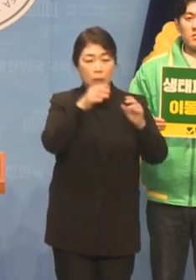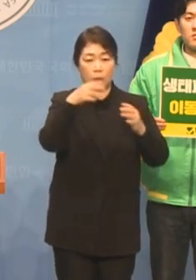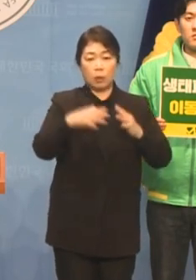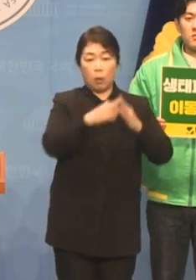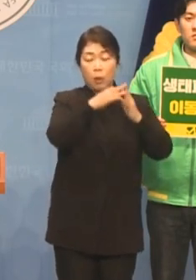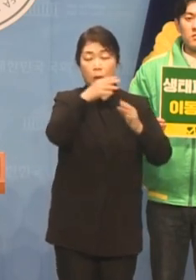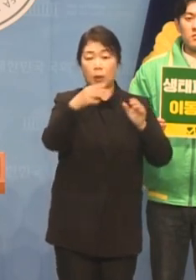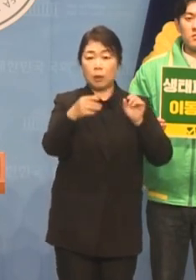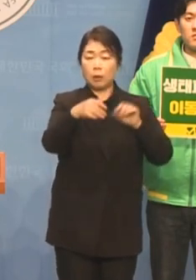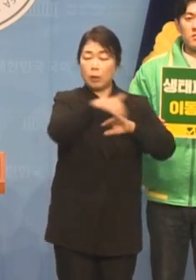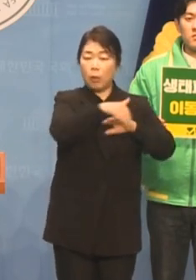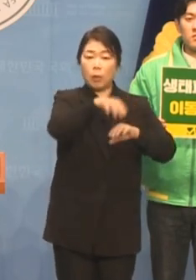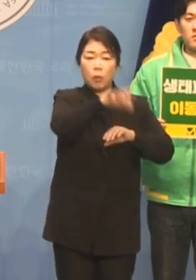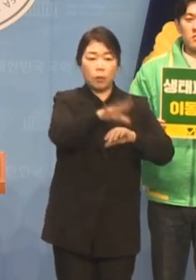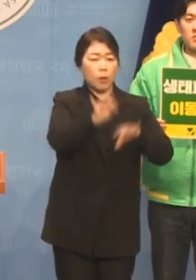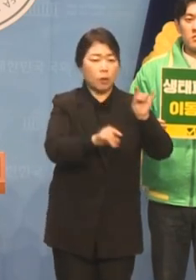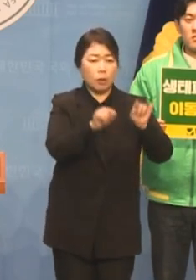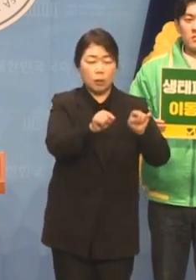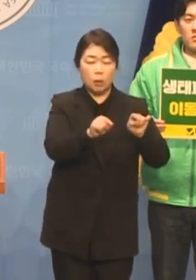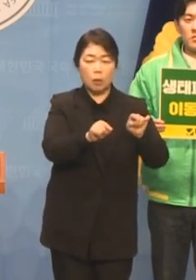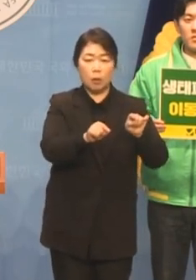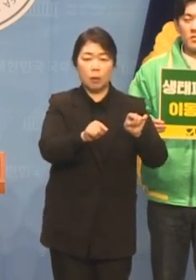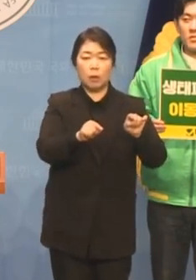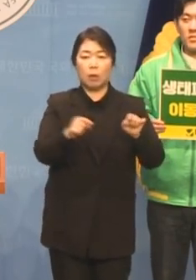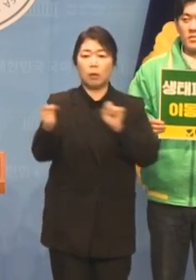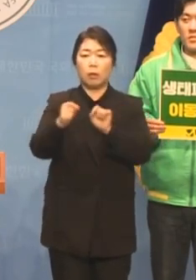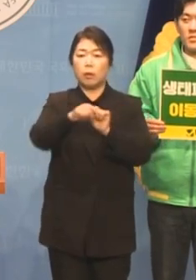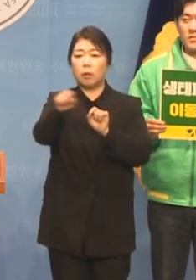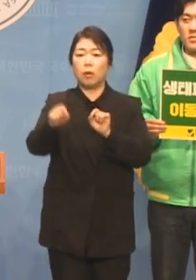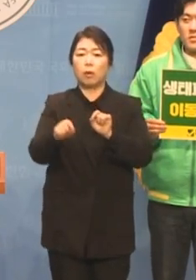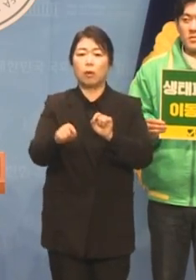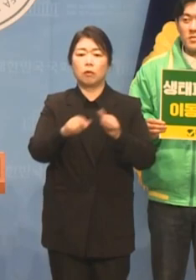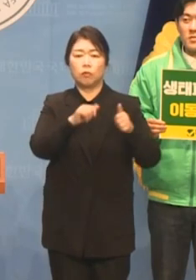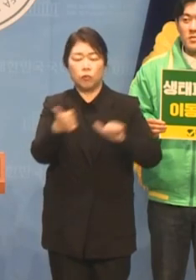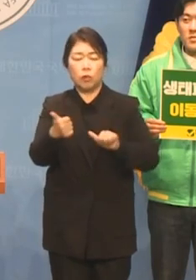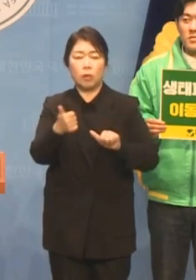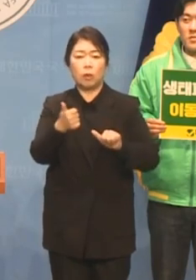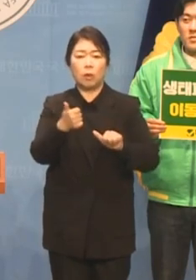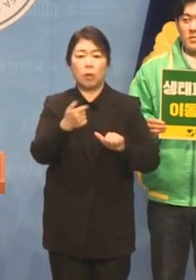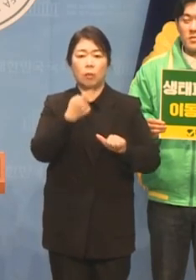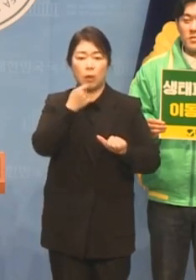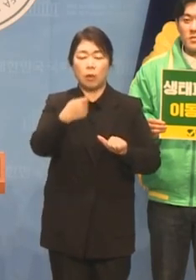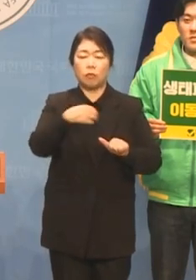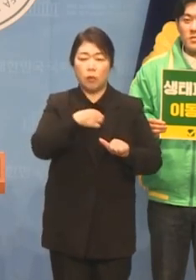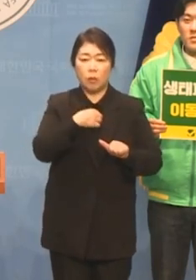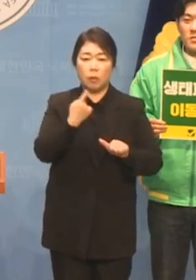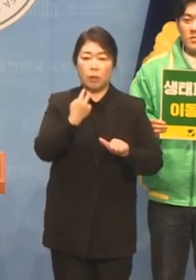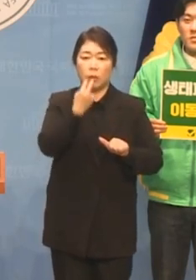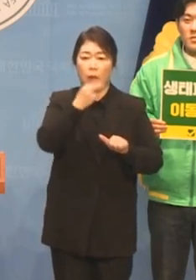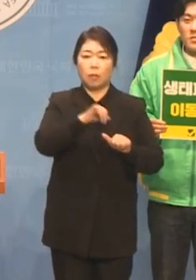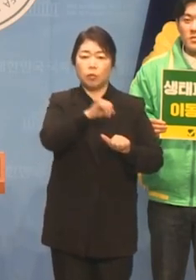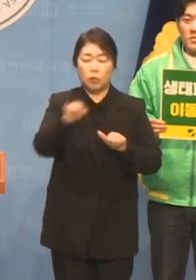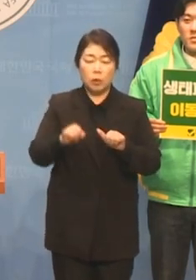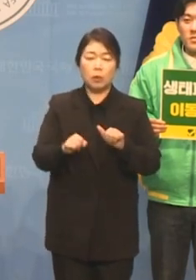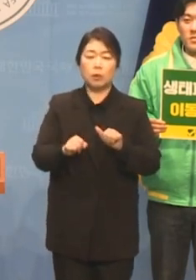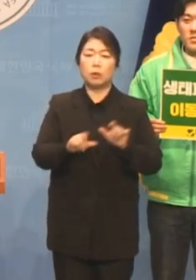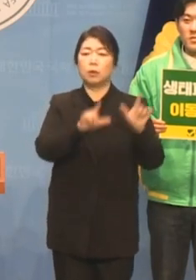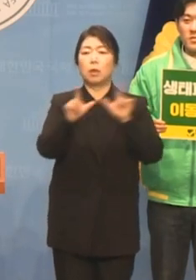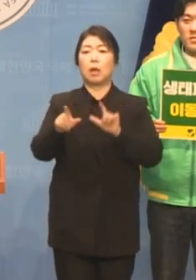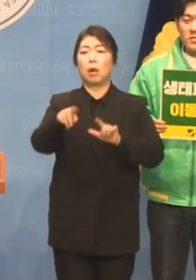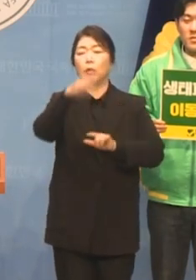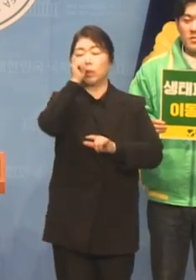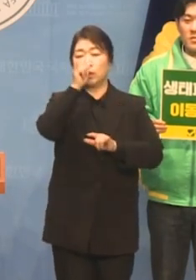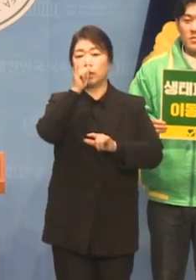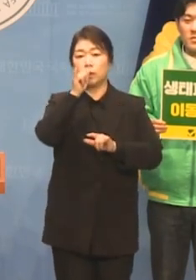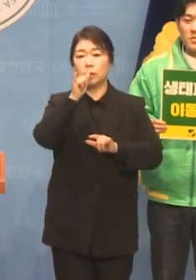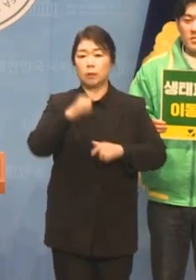영향 권역은 수십종의 멸종이기 종을 비롯한 소중한 생명들이 기대어 라가는 마지막 생명의